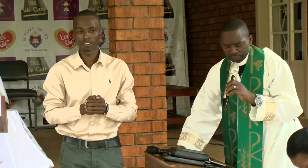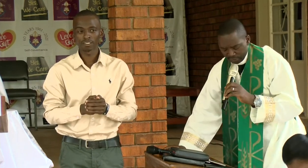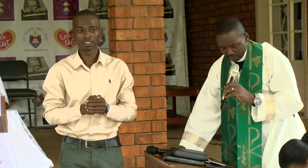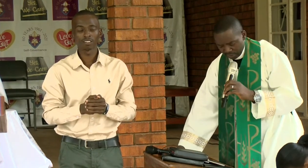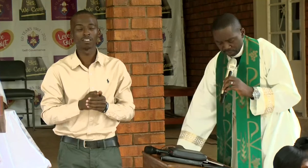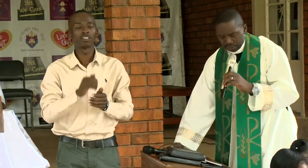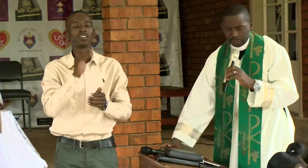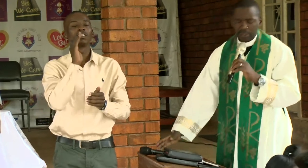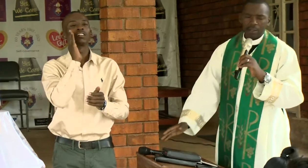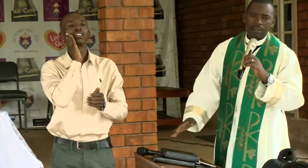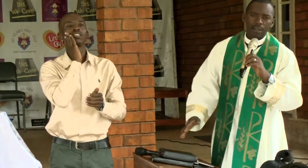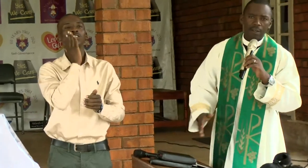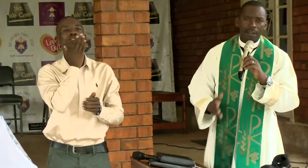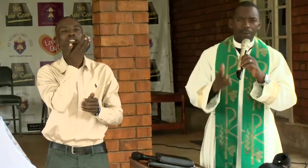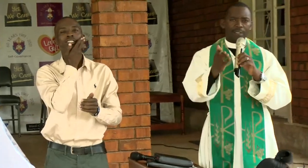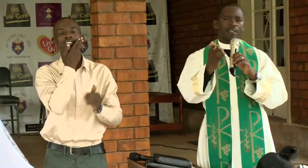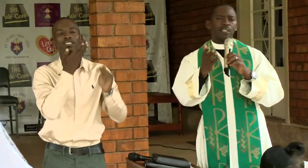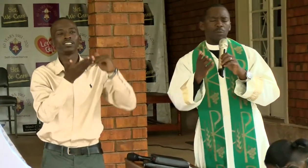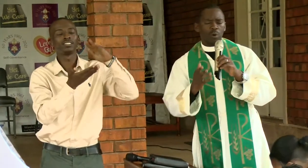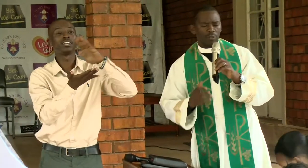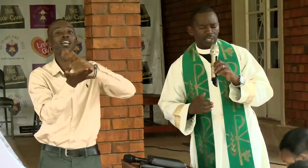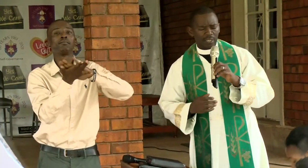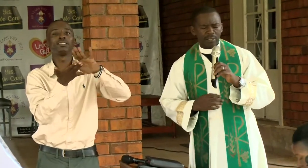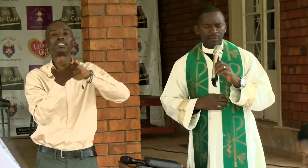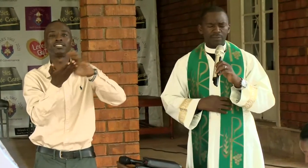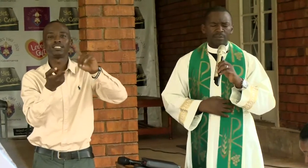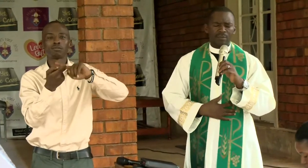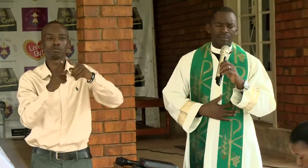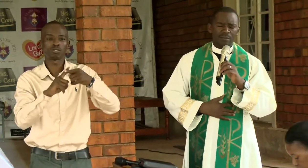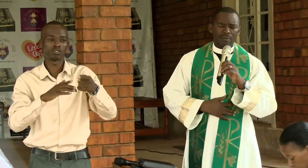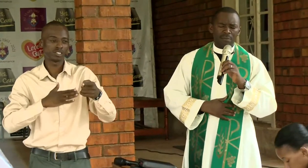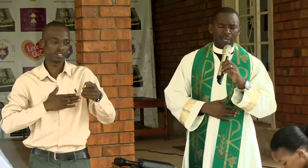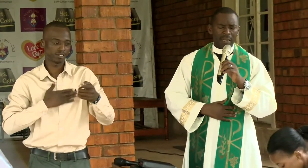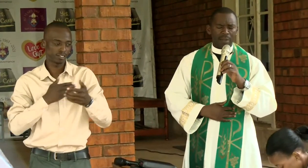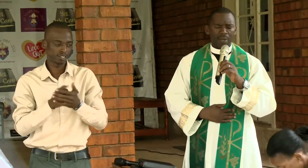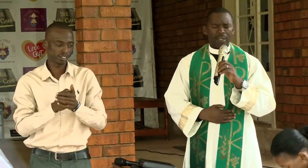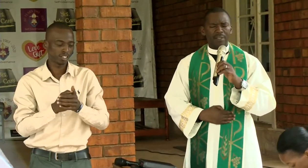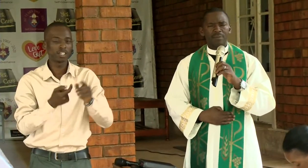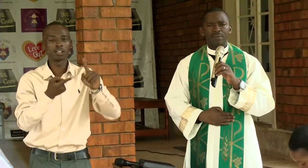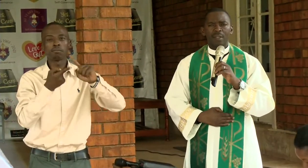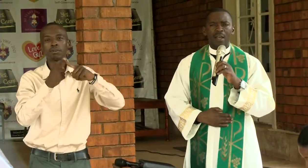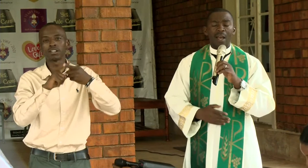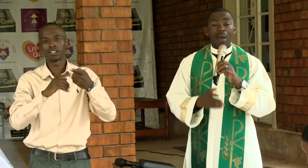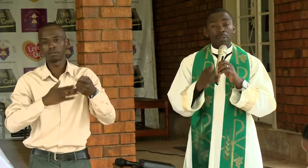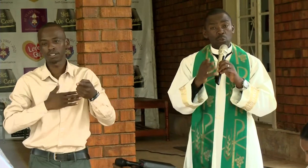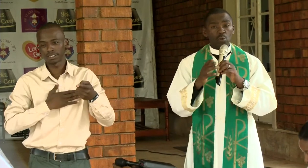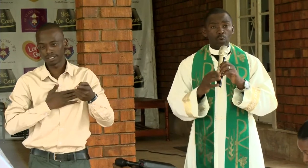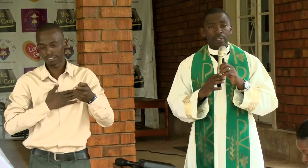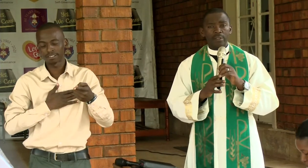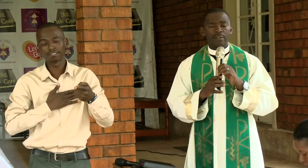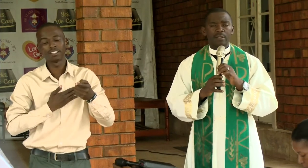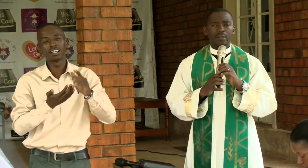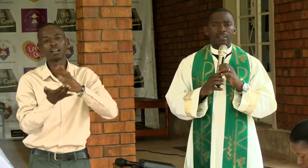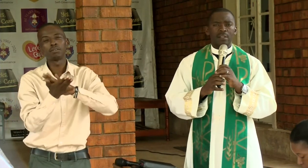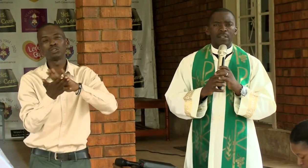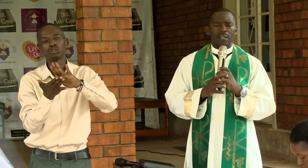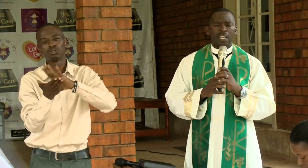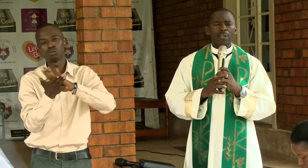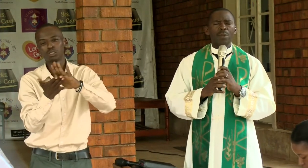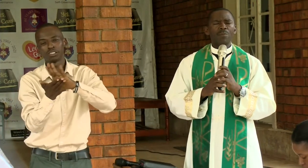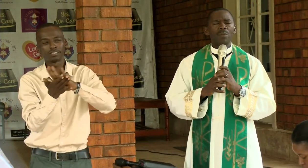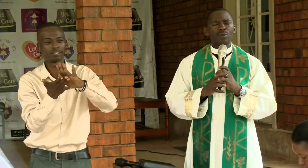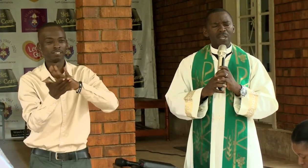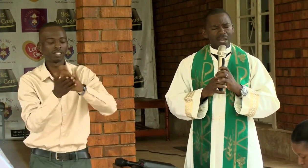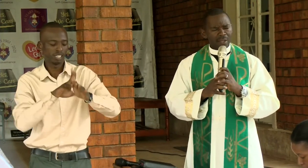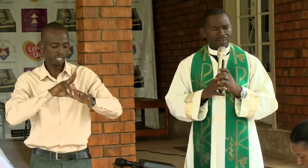Katonda ow'ekisa ekingi abasaasira emikwano gyange baganda bange abasonyiwe